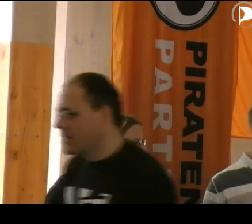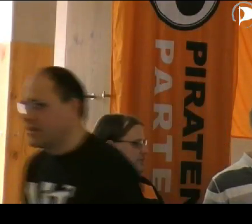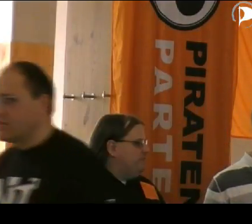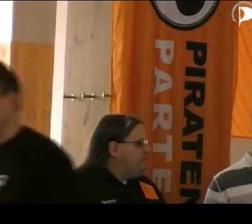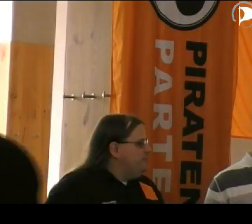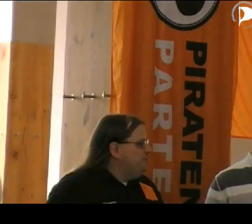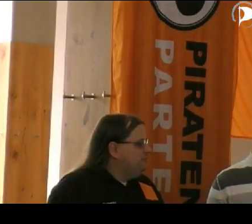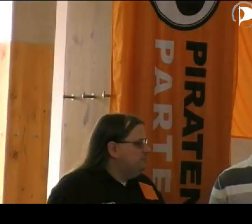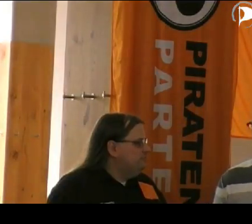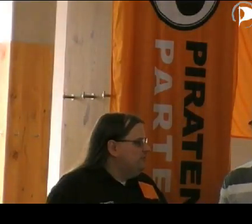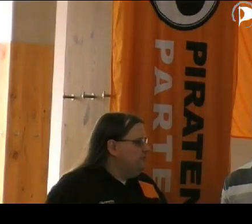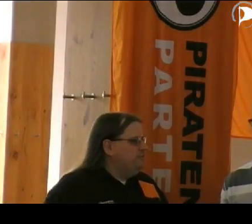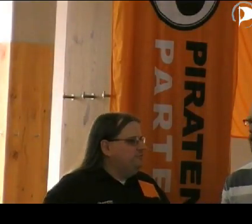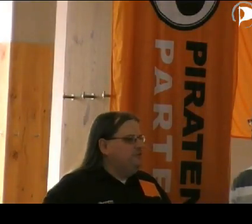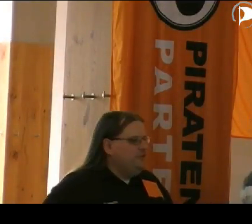manchmal